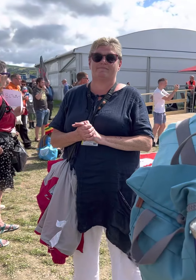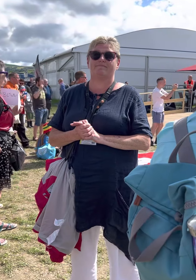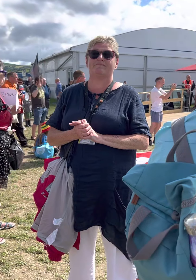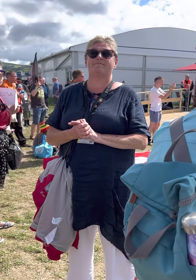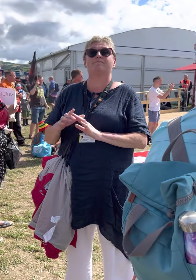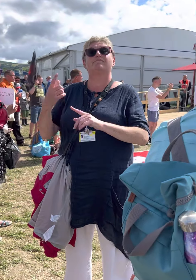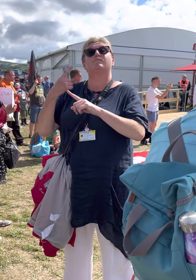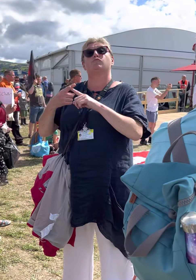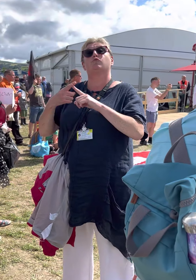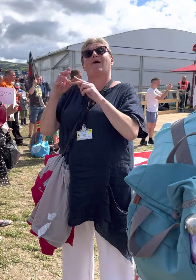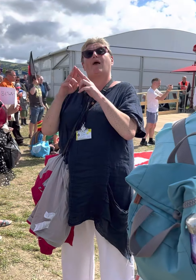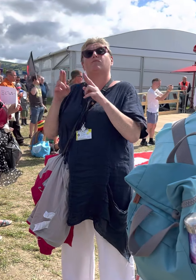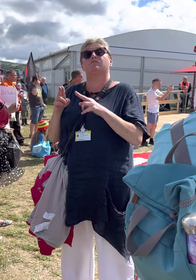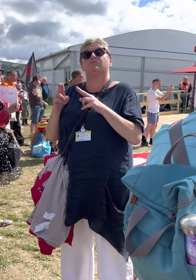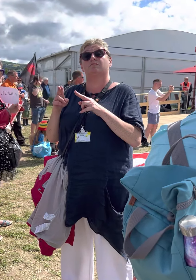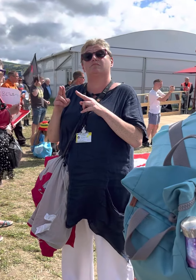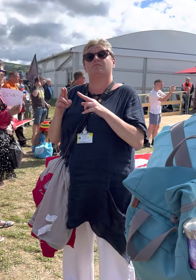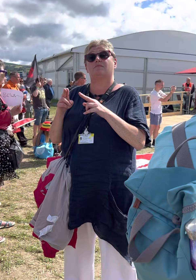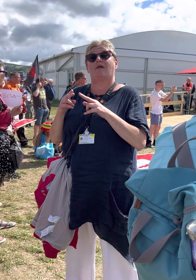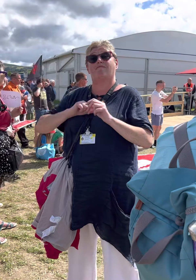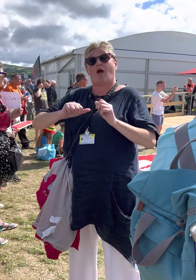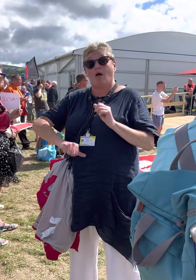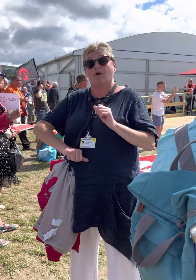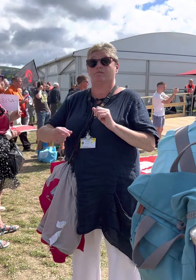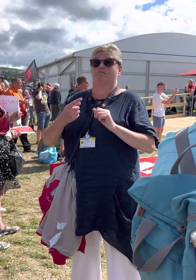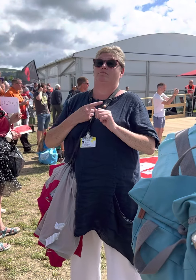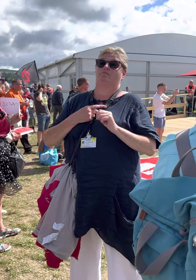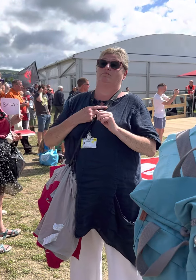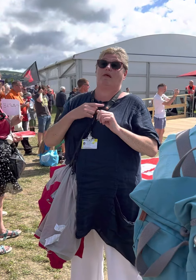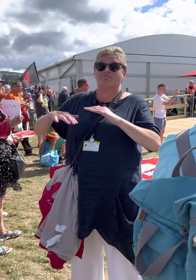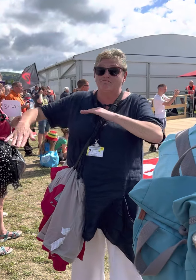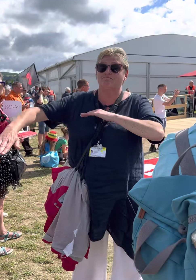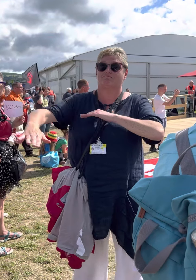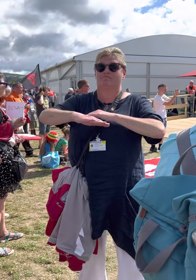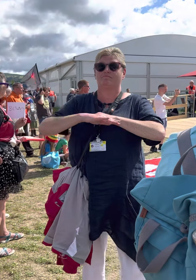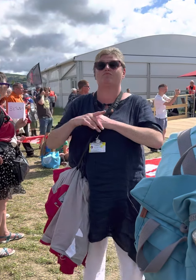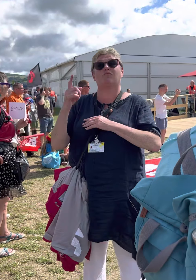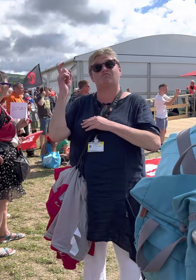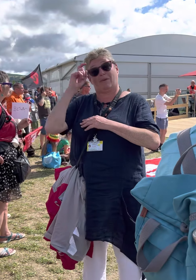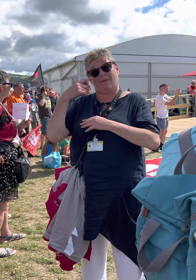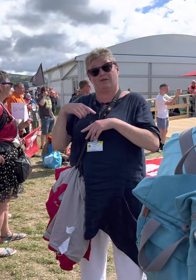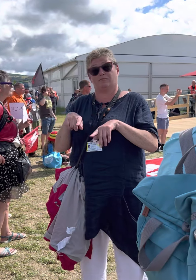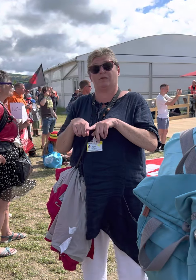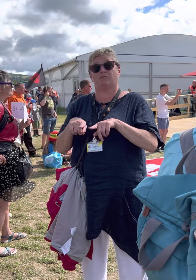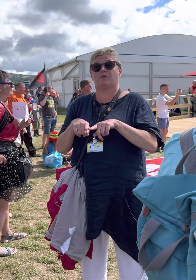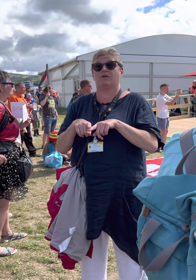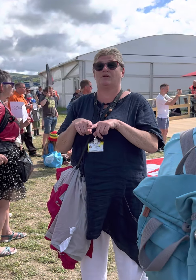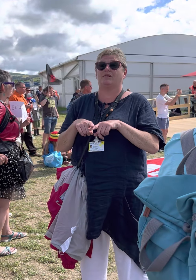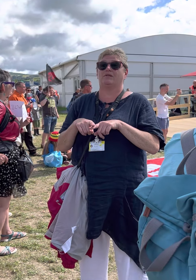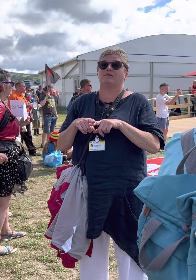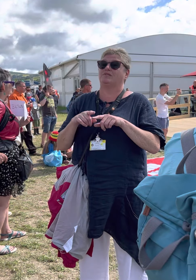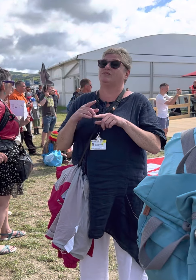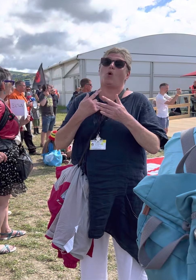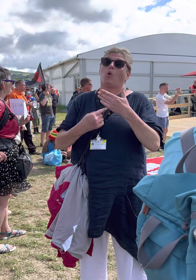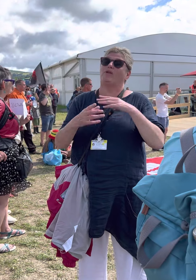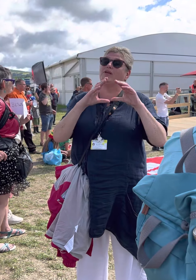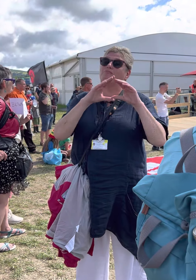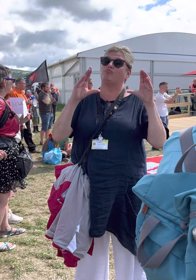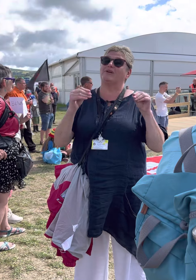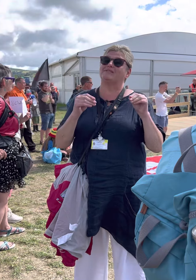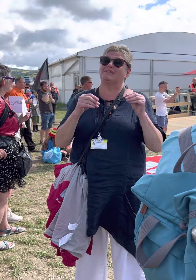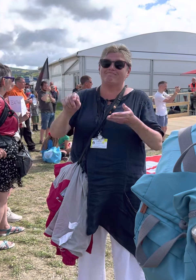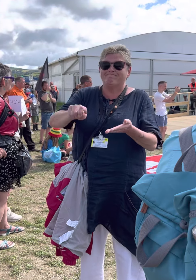Wrth sôn am dau a ffermydd a thir, mae rhaid ni gofio hefyd, mae'n nid brics a mortar ni'n sôn